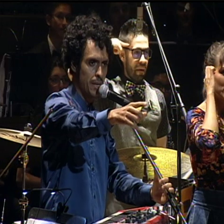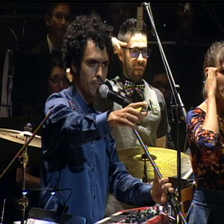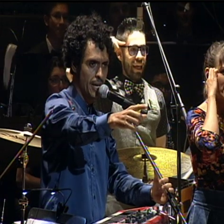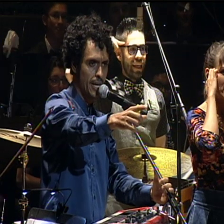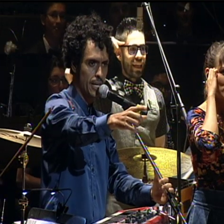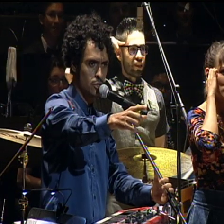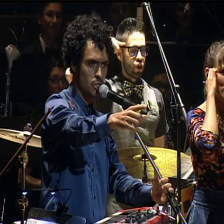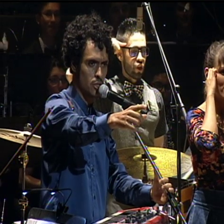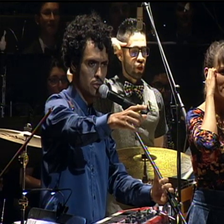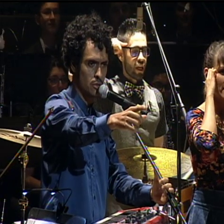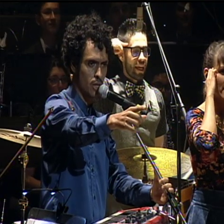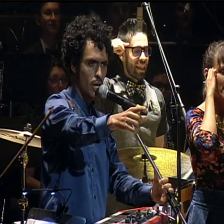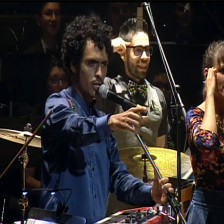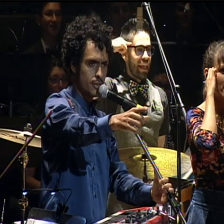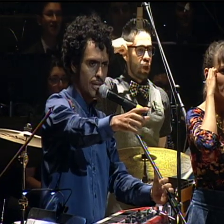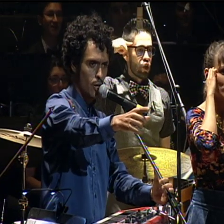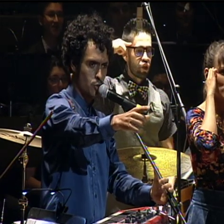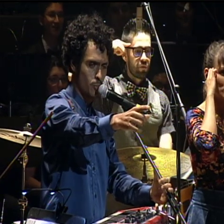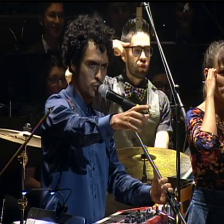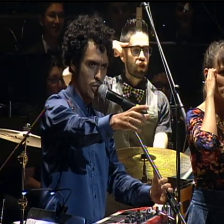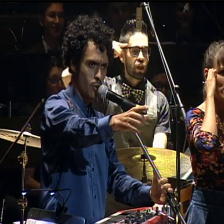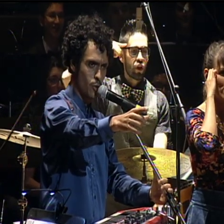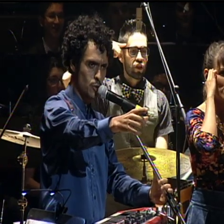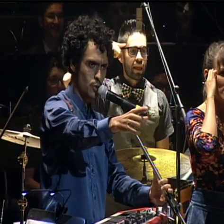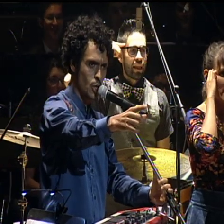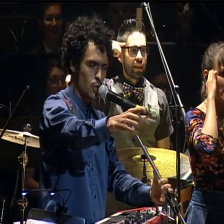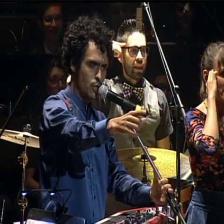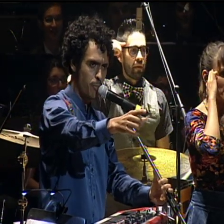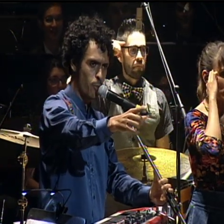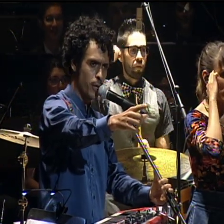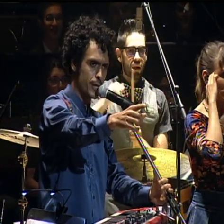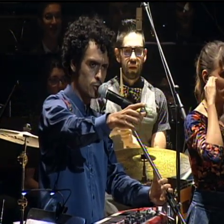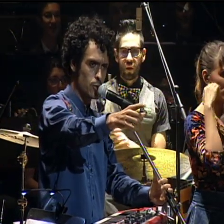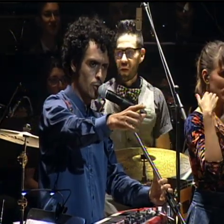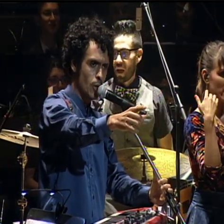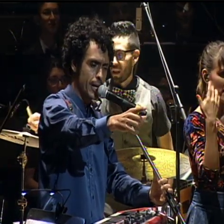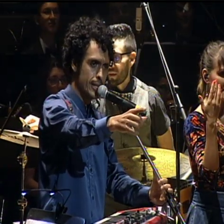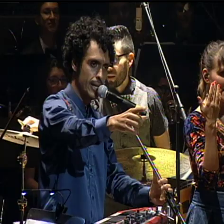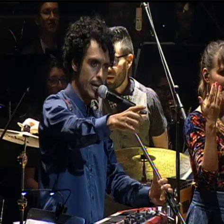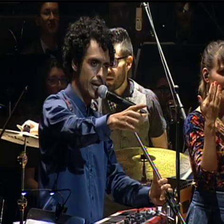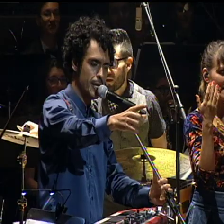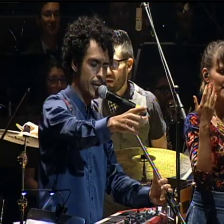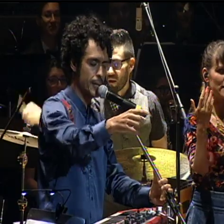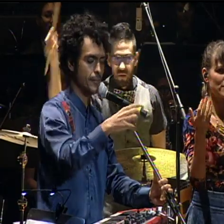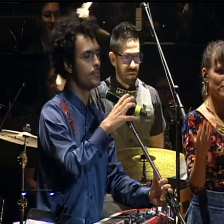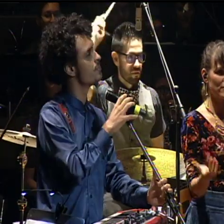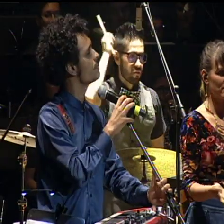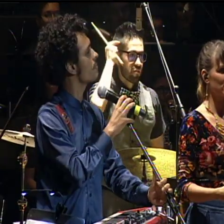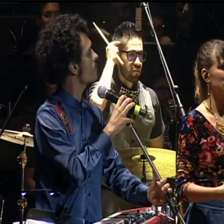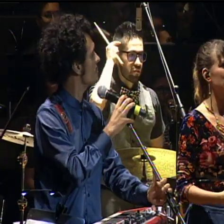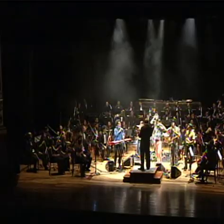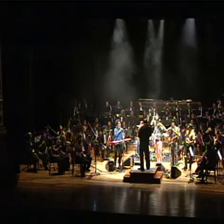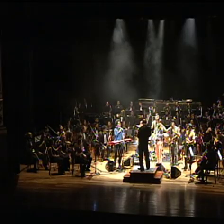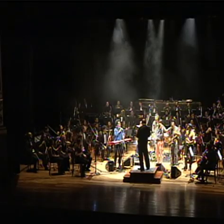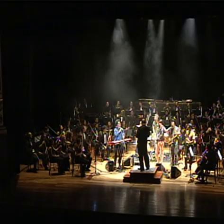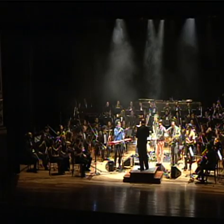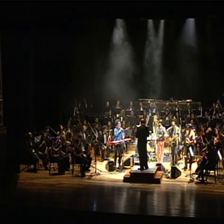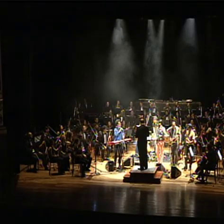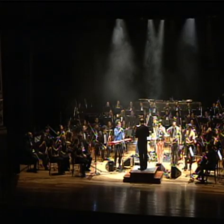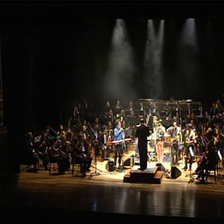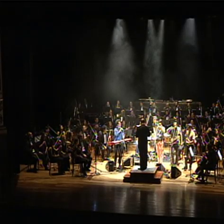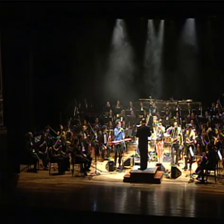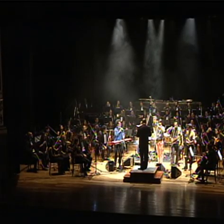en la imaginación de los músicos de Puerto Candelaria.